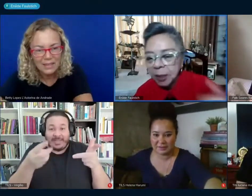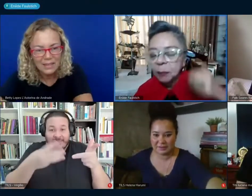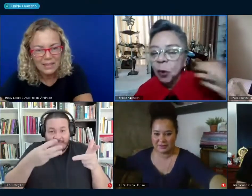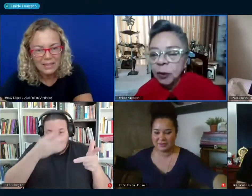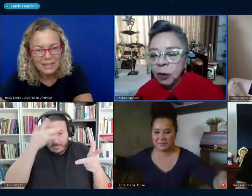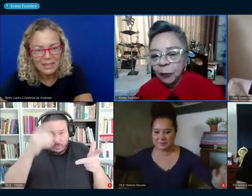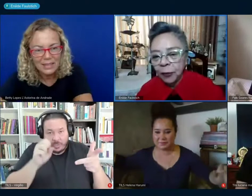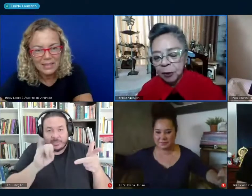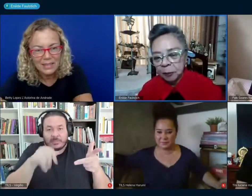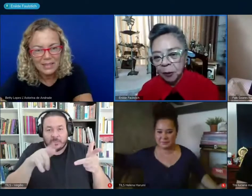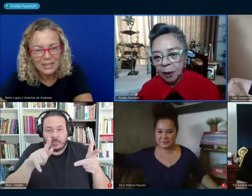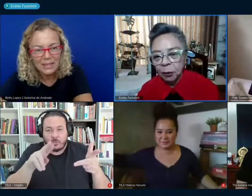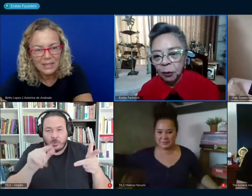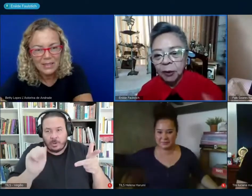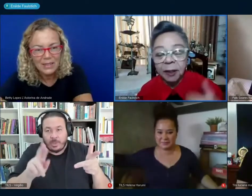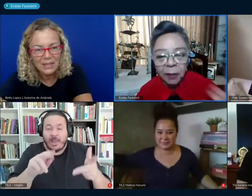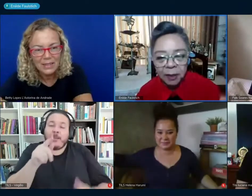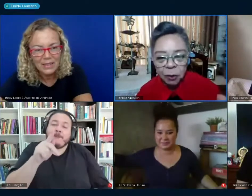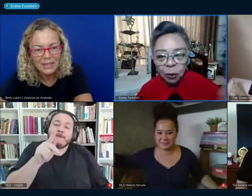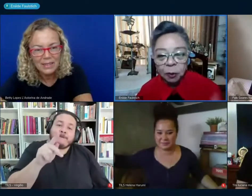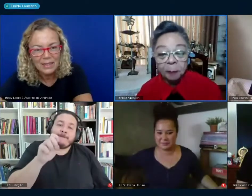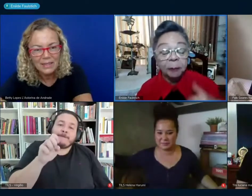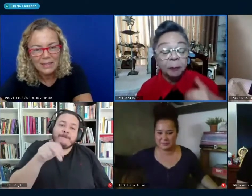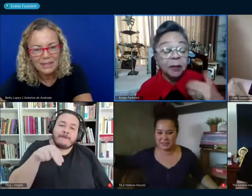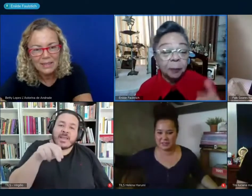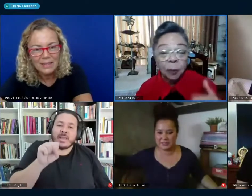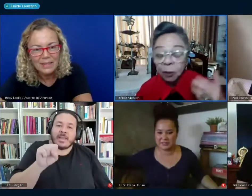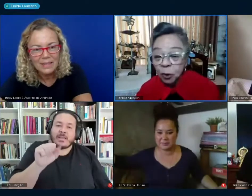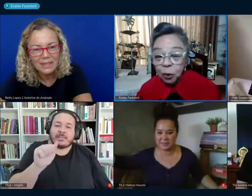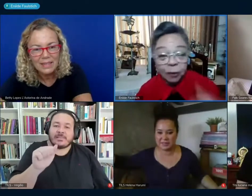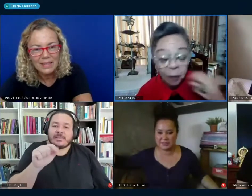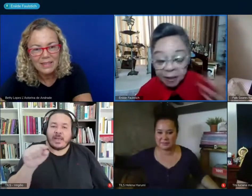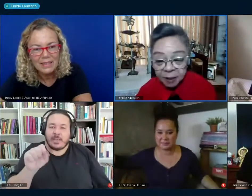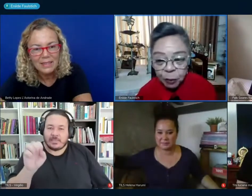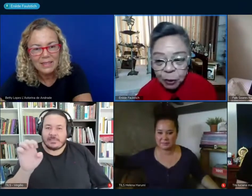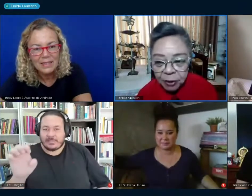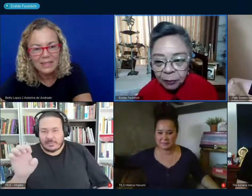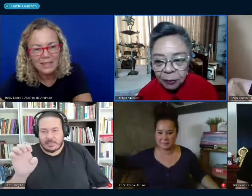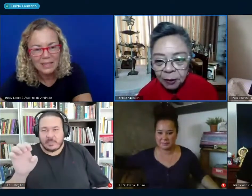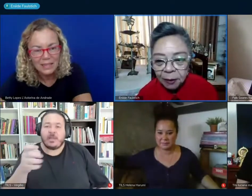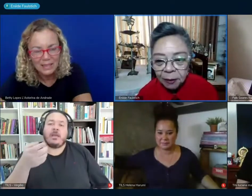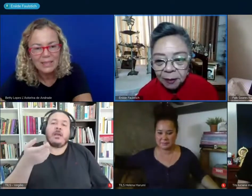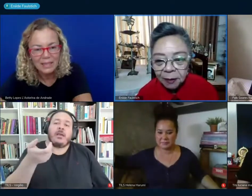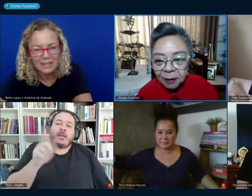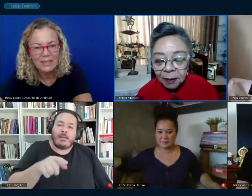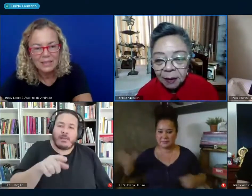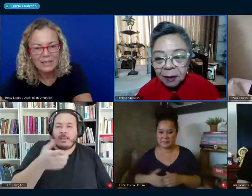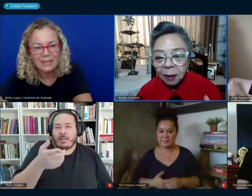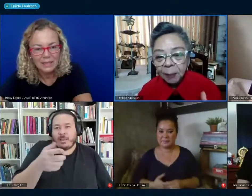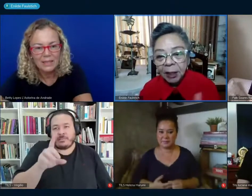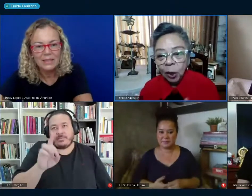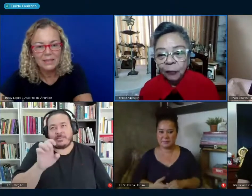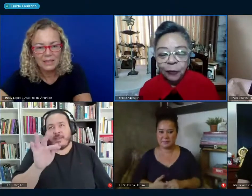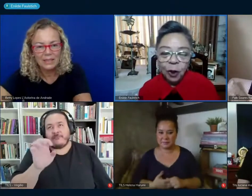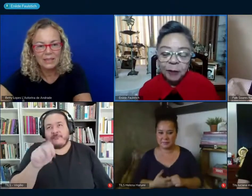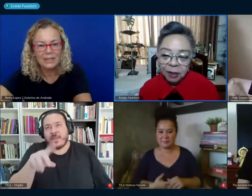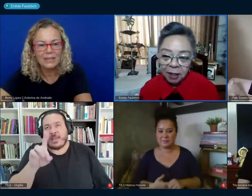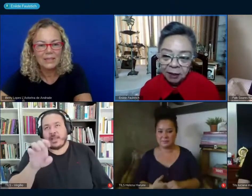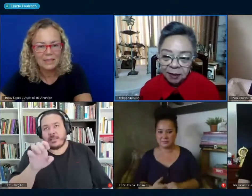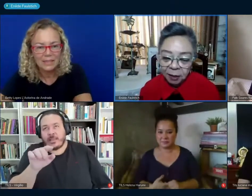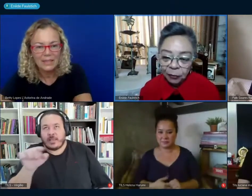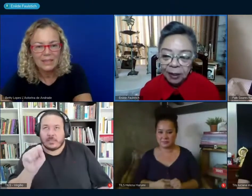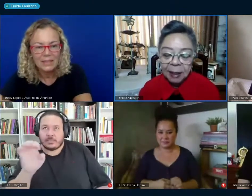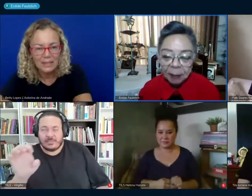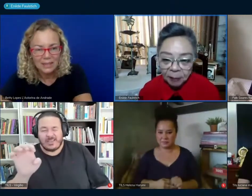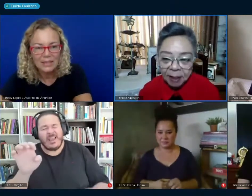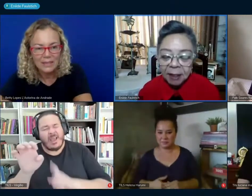defende-se, o que é muito difícil para um aluno que não é surdo, e para um aluno surdo é quase que impossível. Então, a melhor forma de